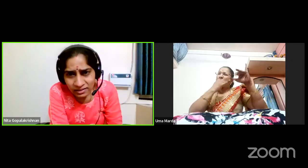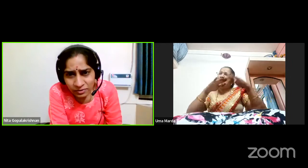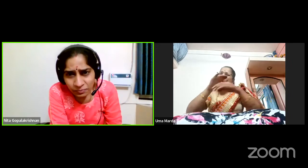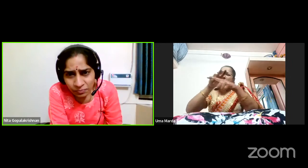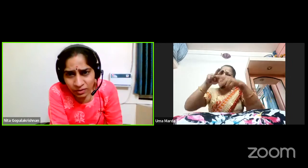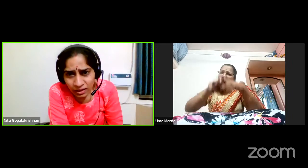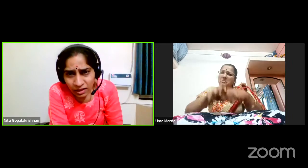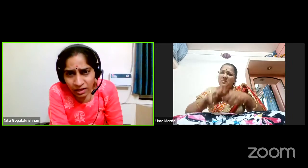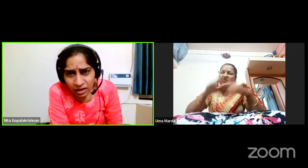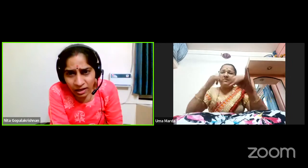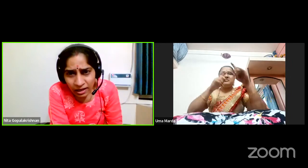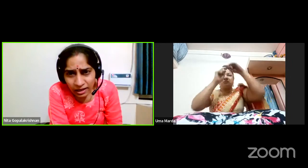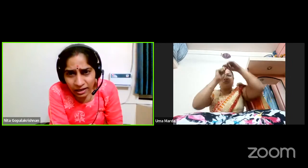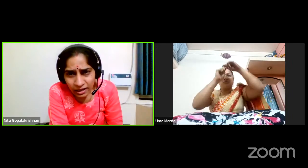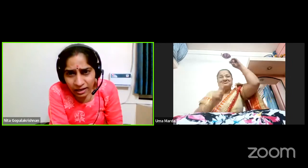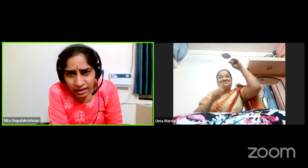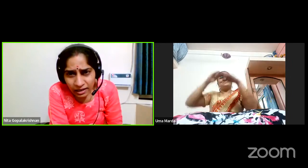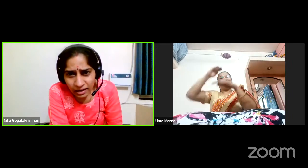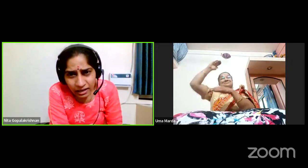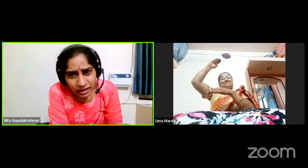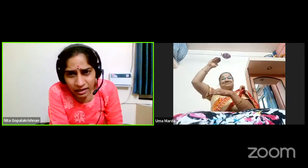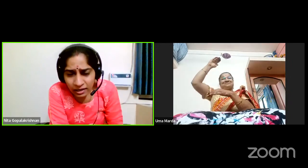था।